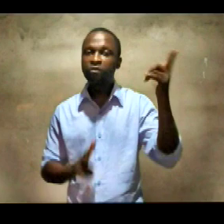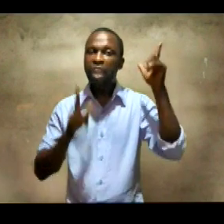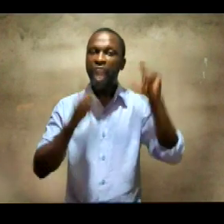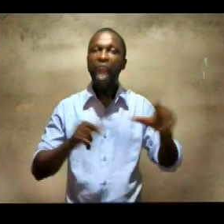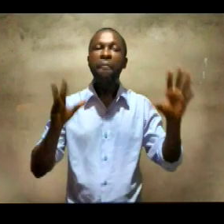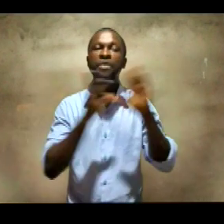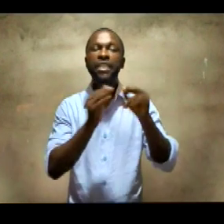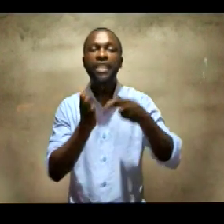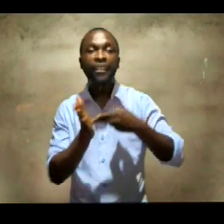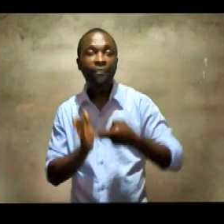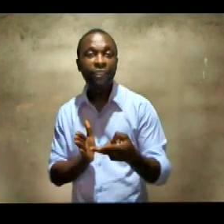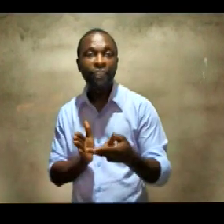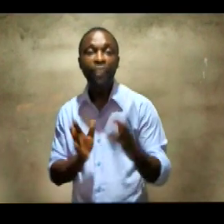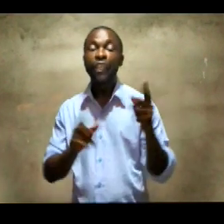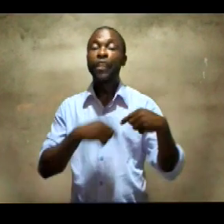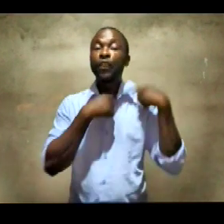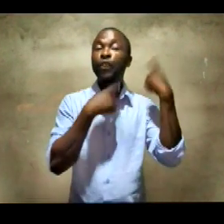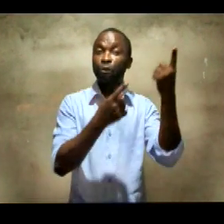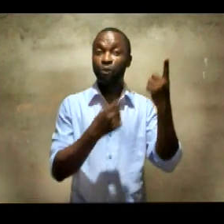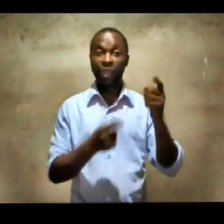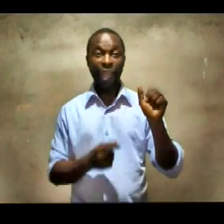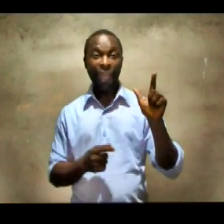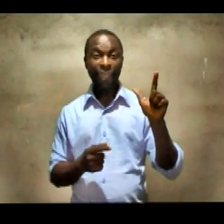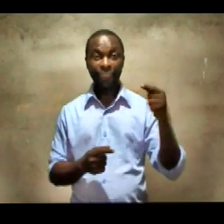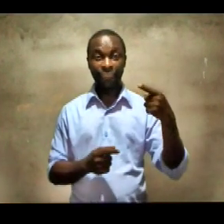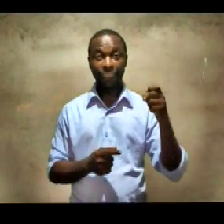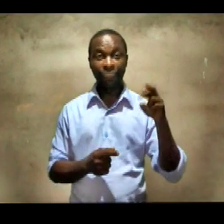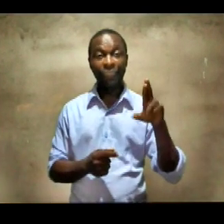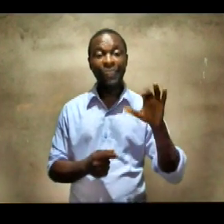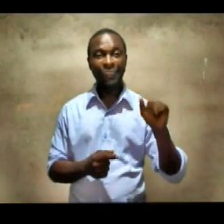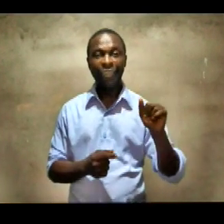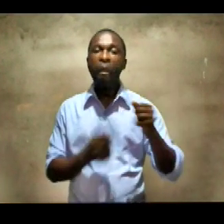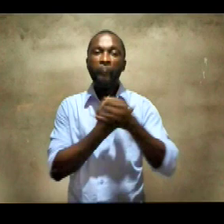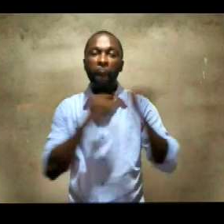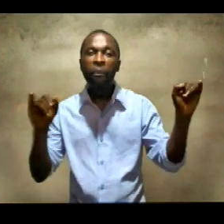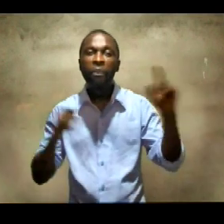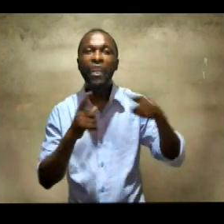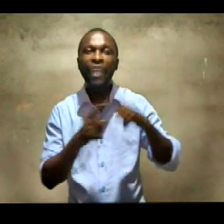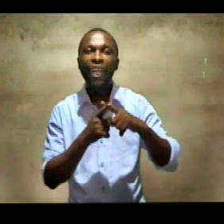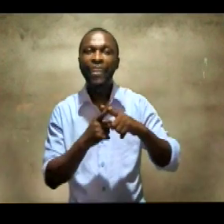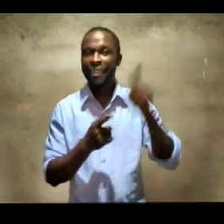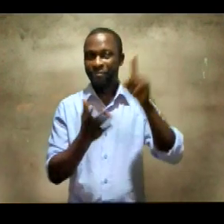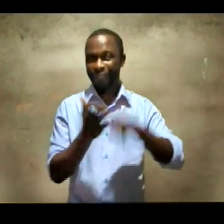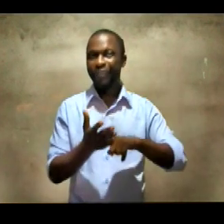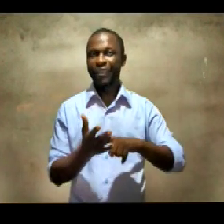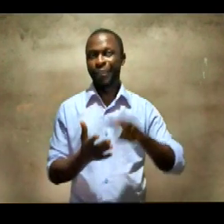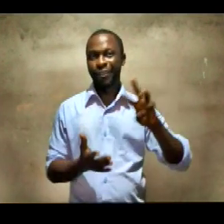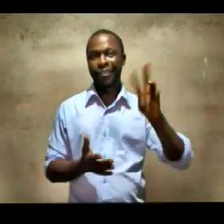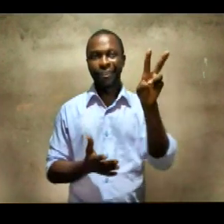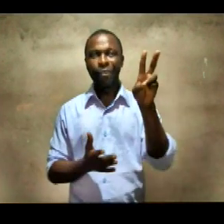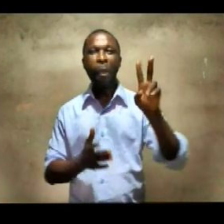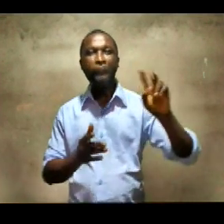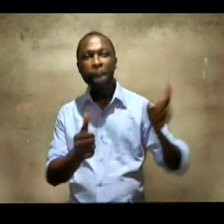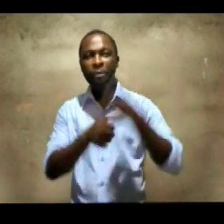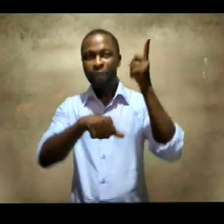C'est la première fois depuis l'indépendance de l'Algérie en 1962 que sont jugés d'anciens chefs de gouvernement. Ce procès est le premier relativement